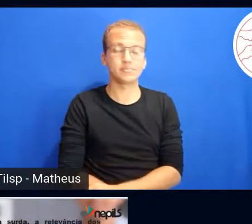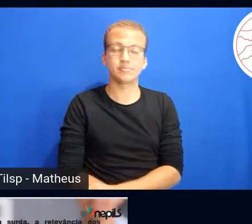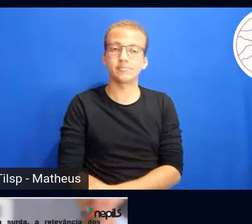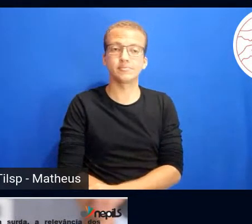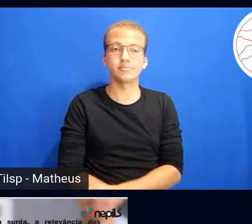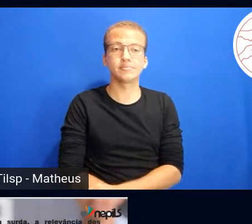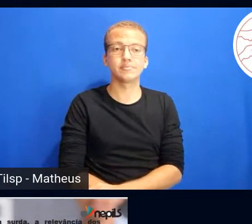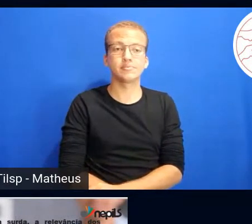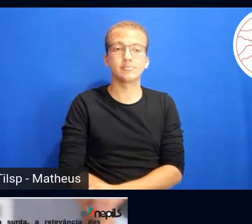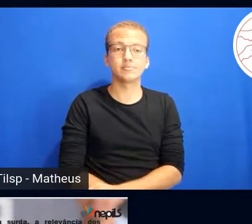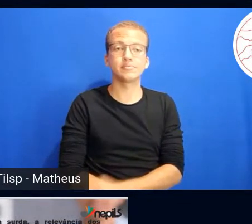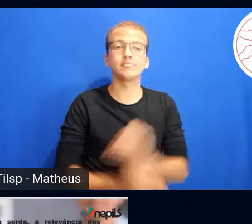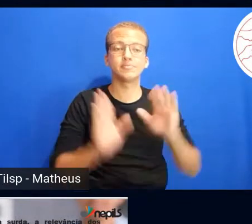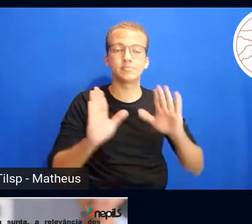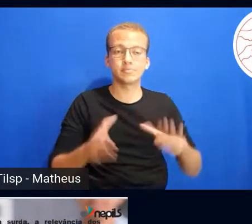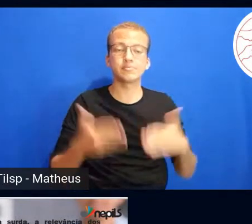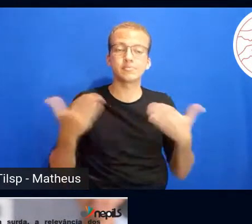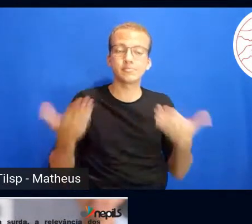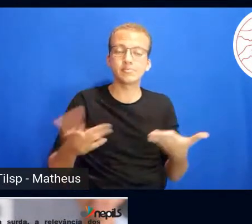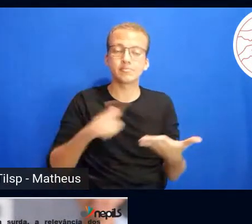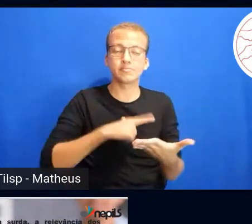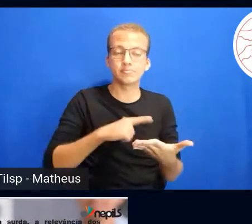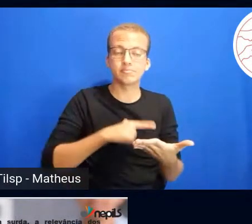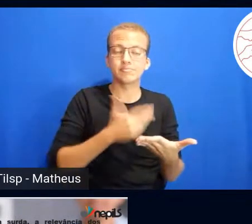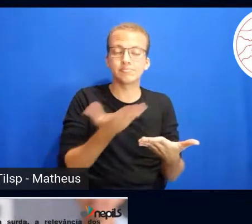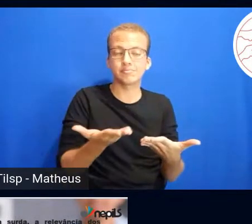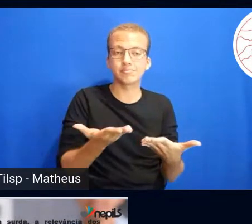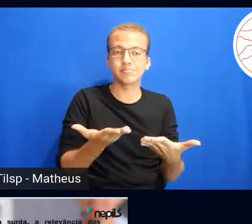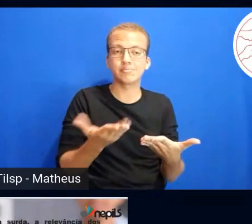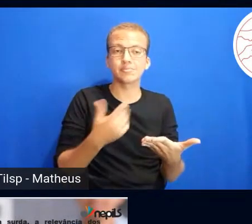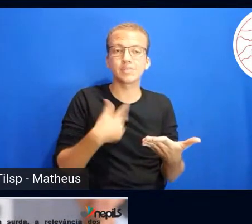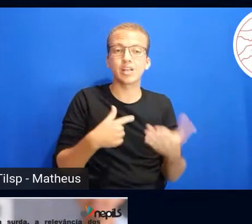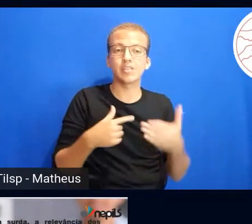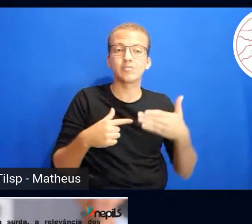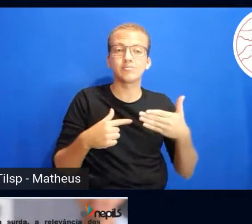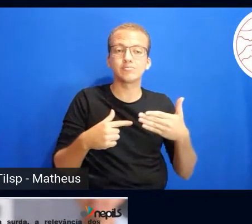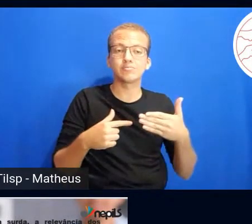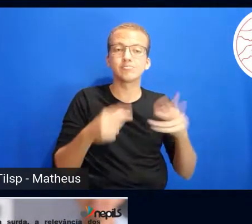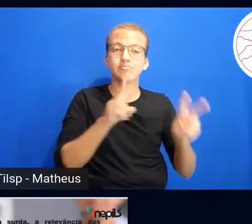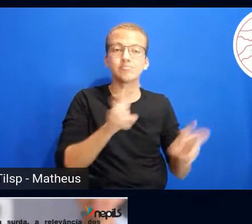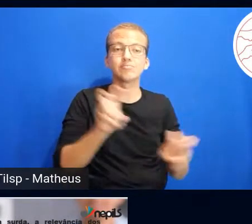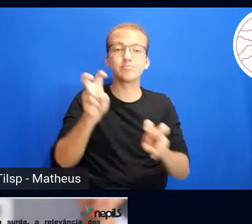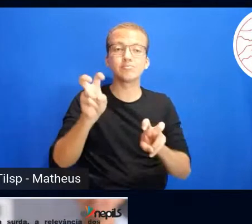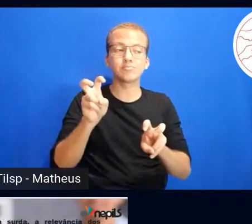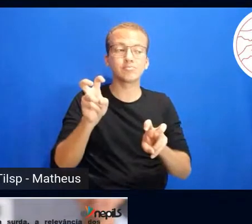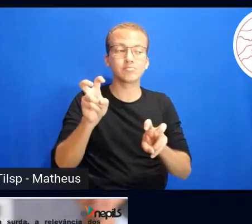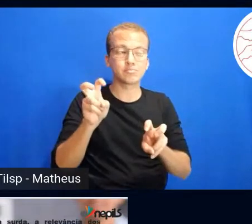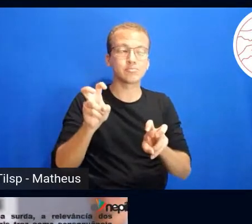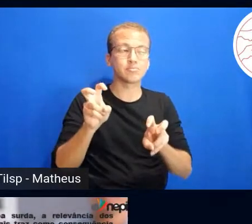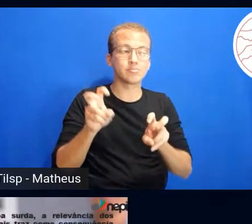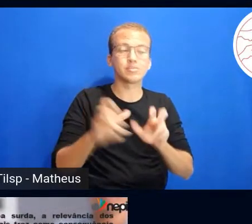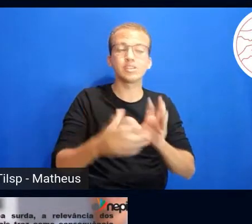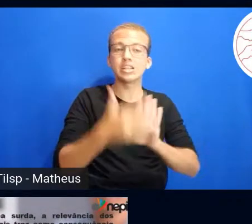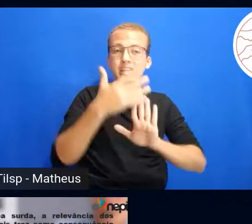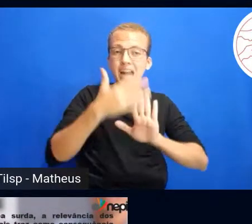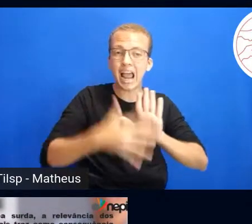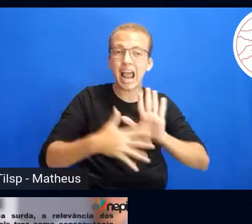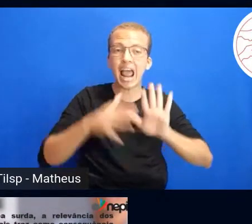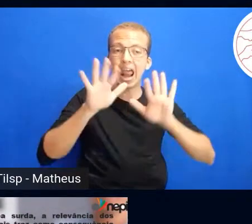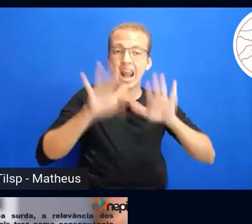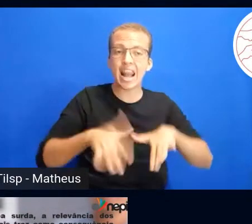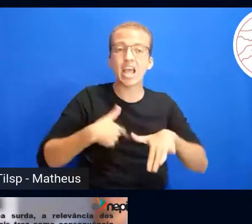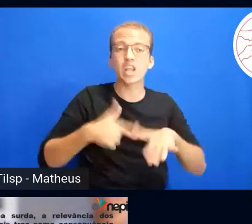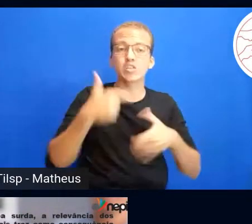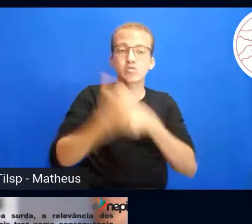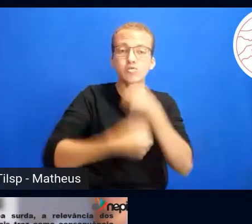Então aí nós trazemos uma uma citação que é do relatório MEX Secad 2014 na página